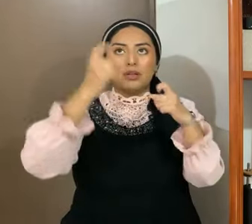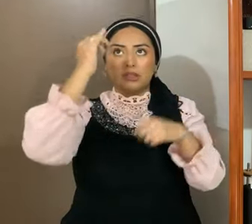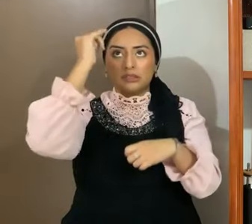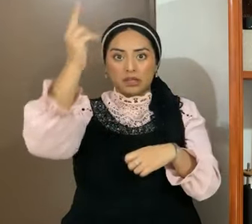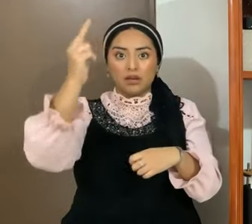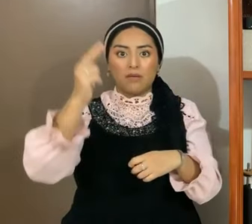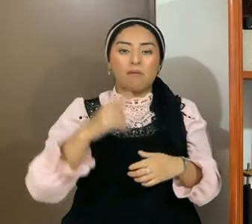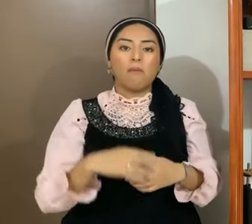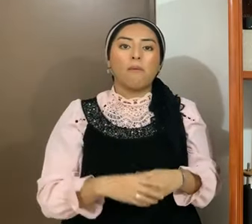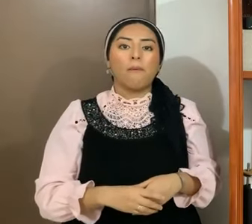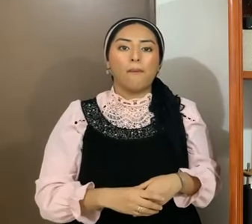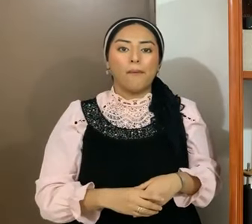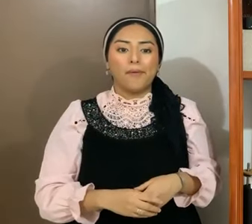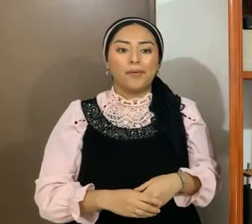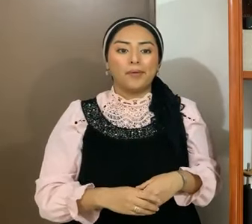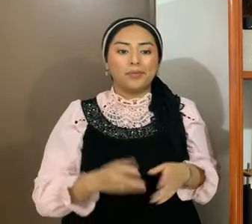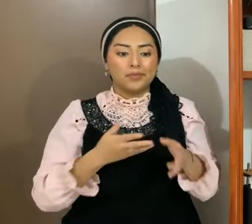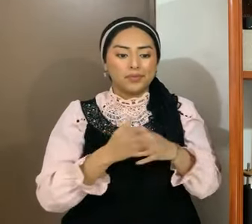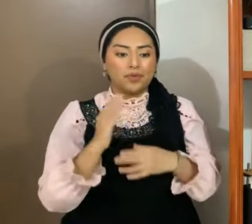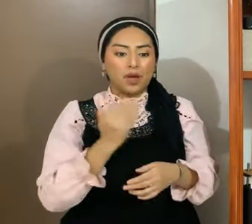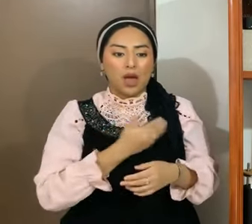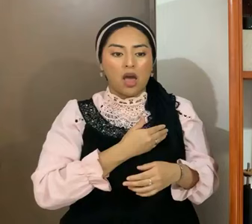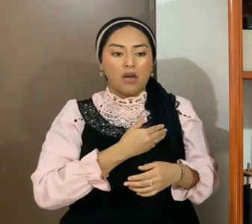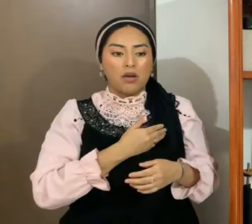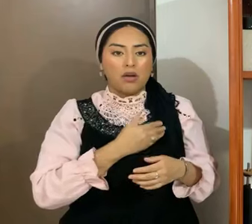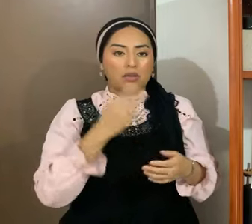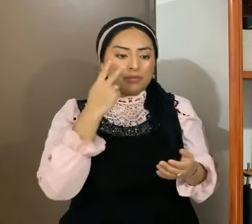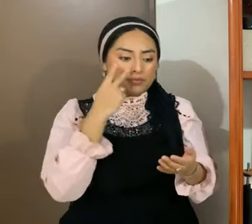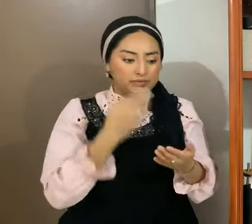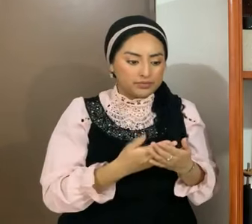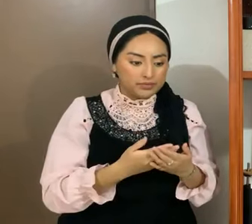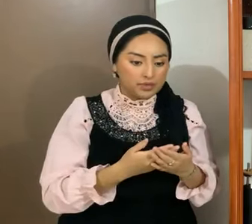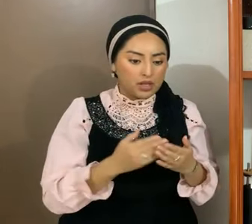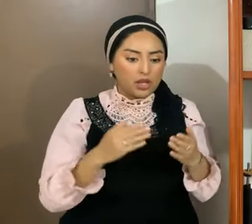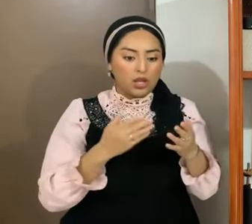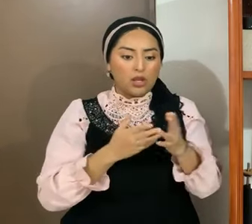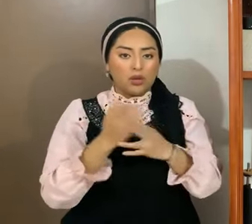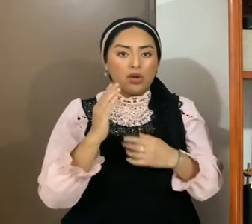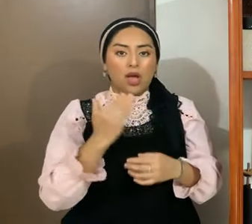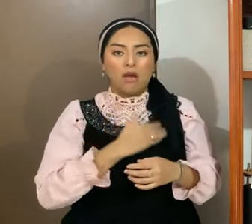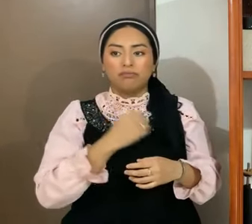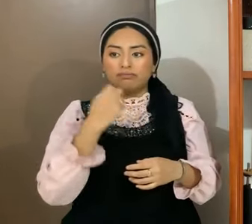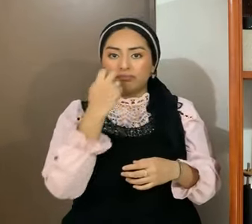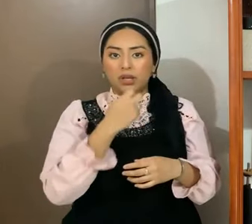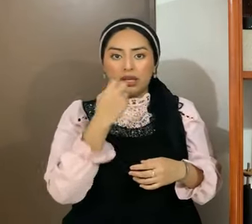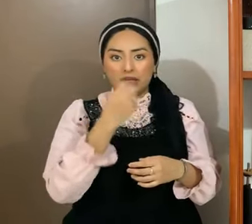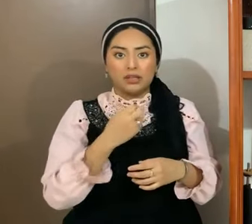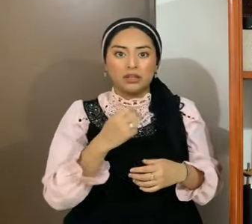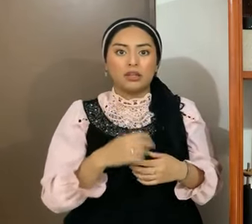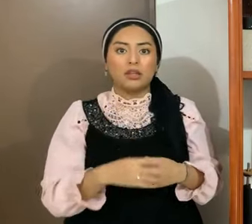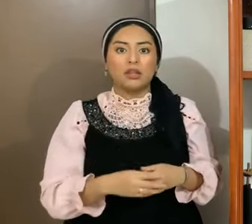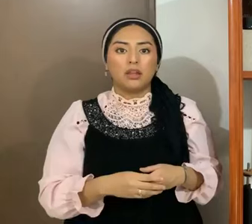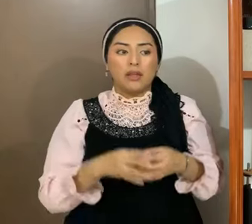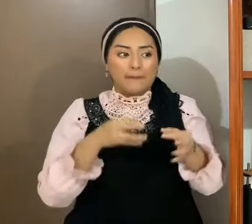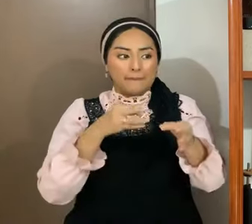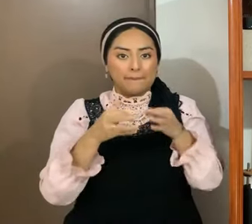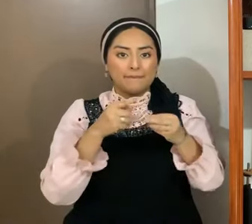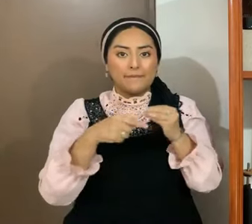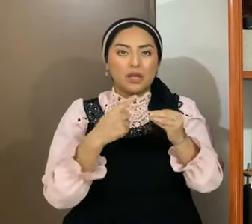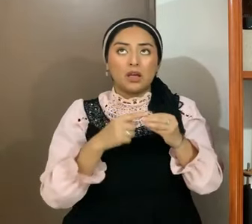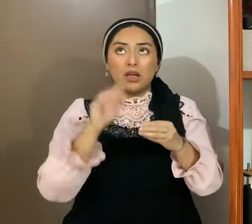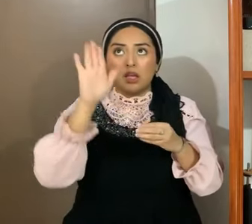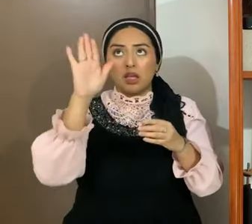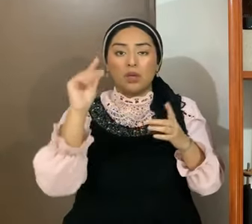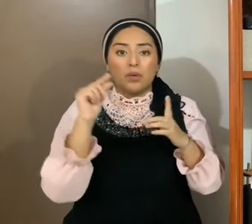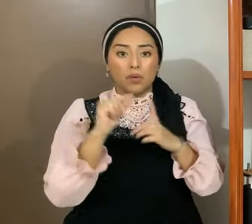nuestras obras, a través de nuestro testimonio, a través de nuestra boca, de hablar de Él, de compartir su